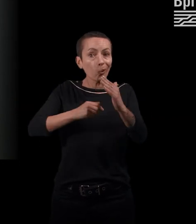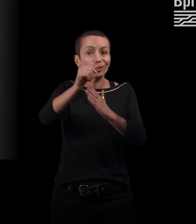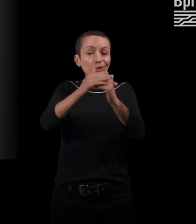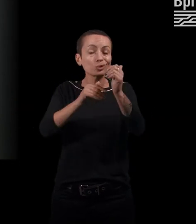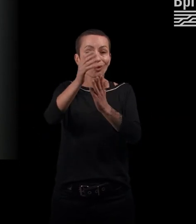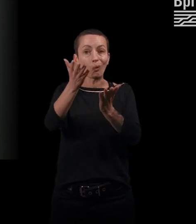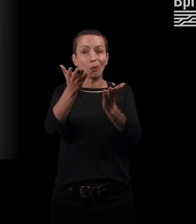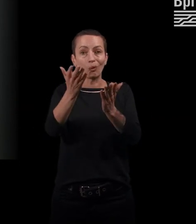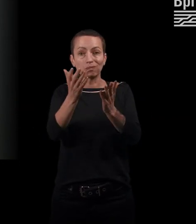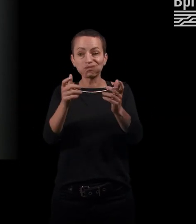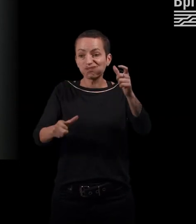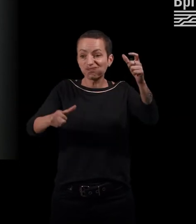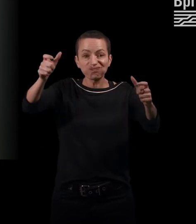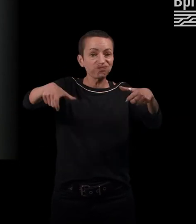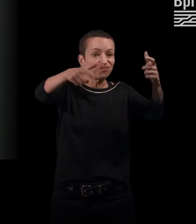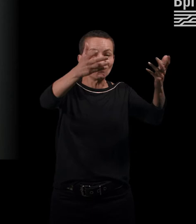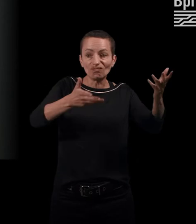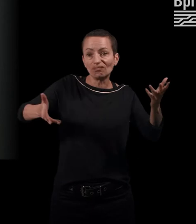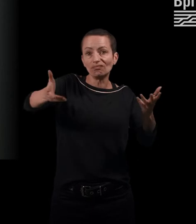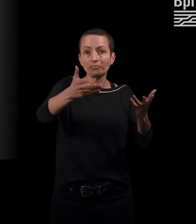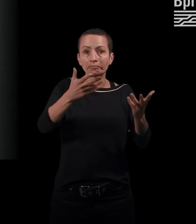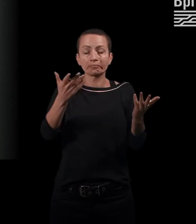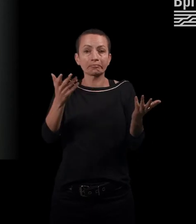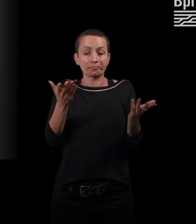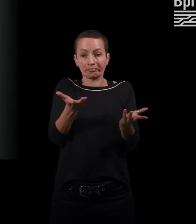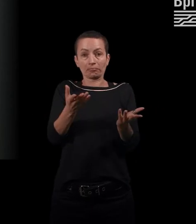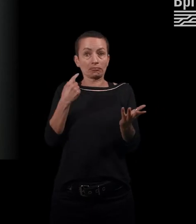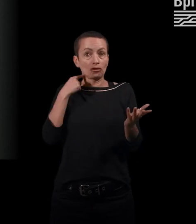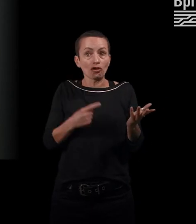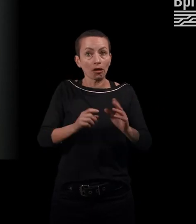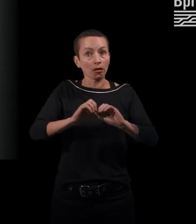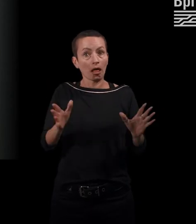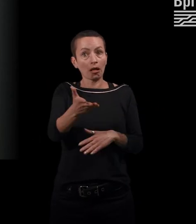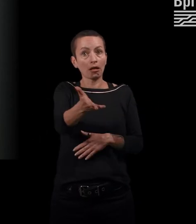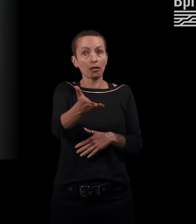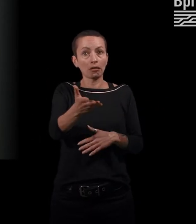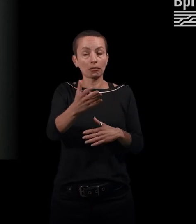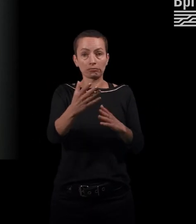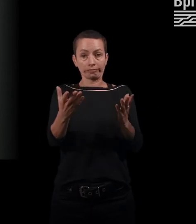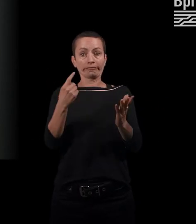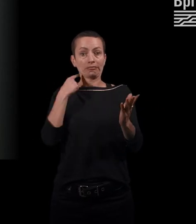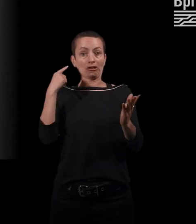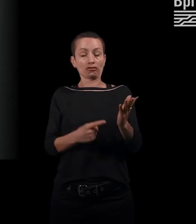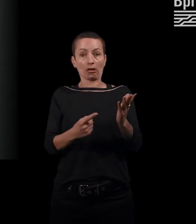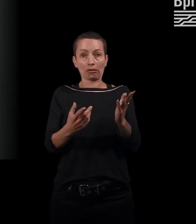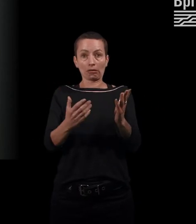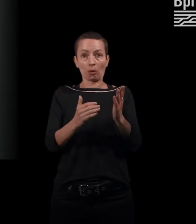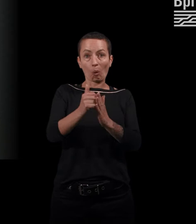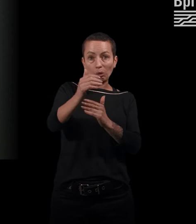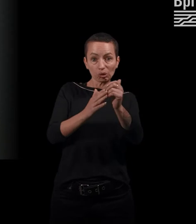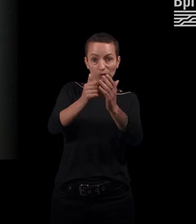reconstruction qui a échoué. C'est clairement un échec, un modèle d'échec de